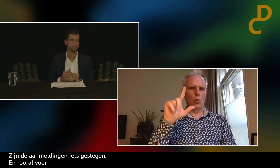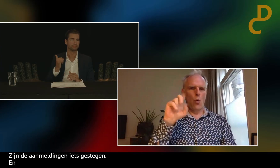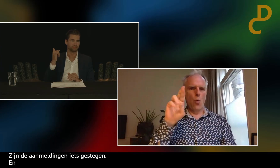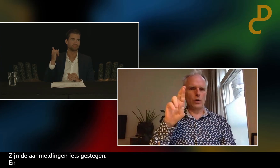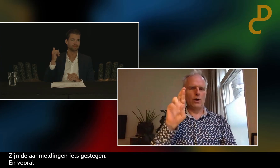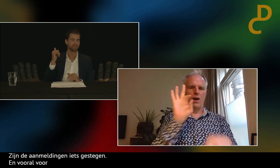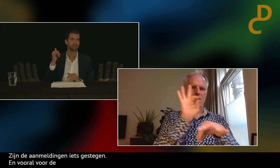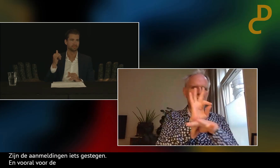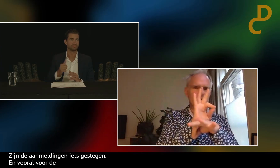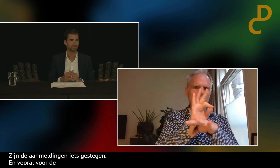BA.